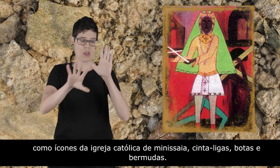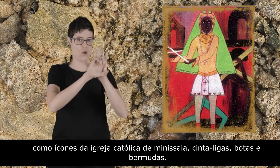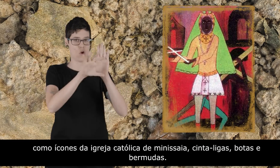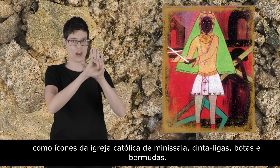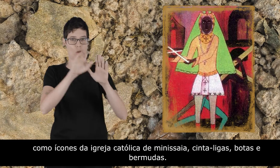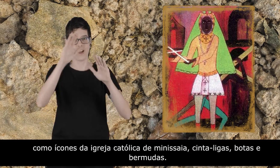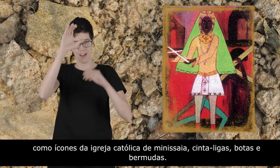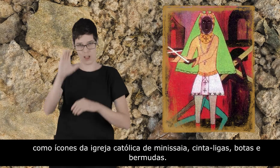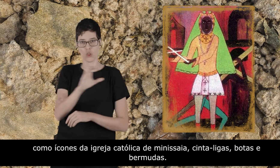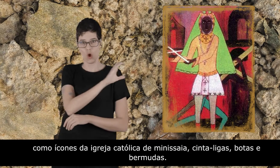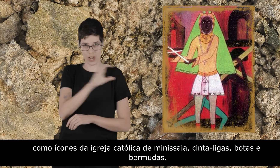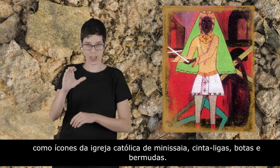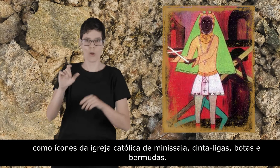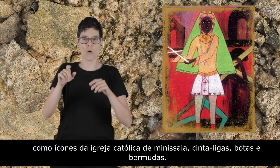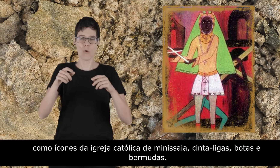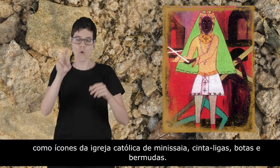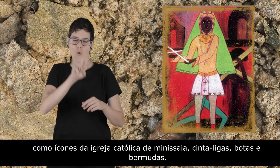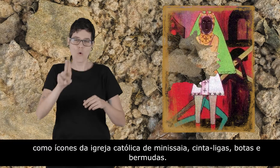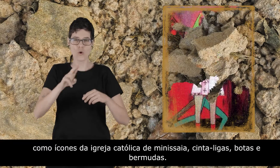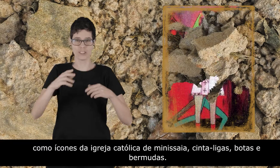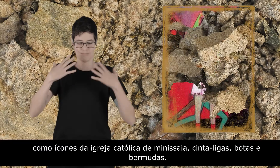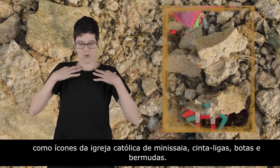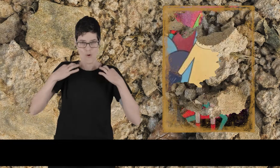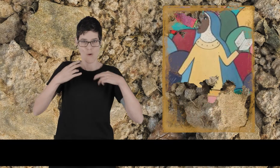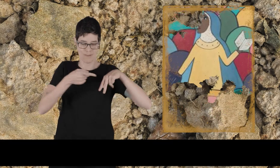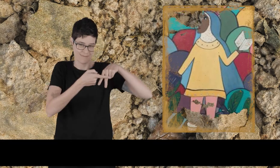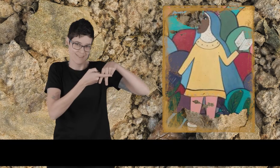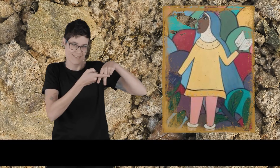Católica de minissaia, cinta-ligas, botas e bermudas.